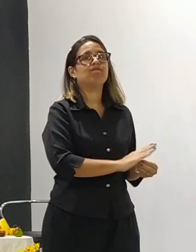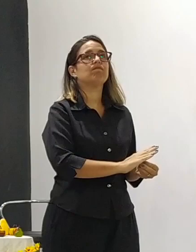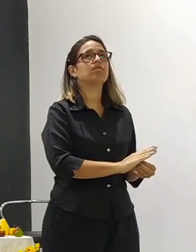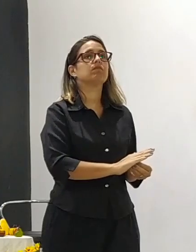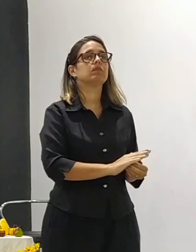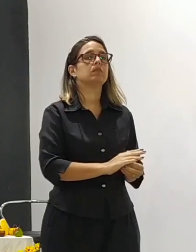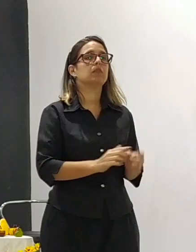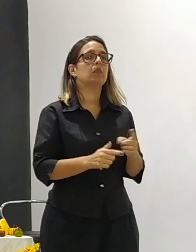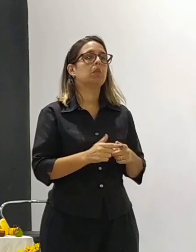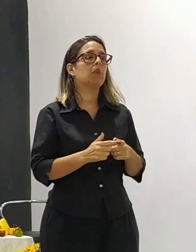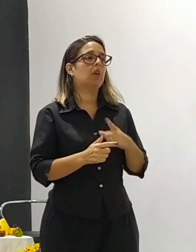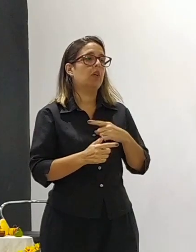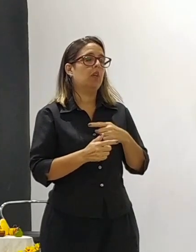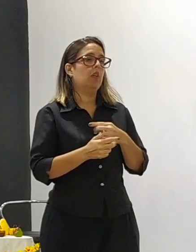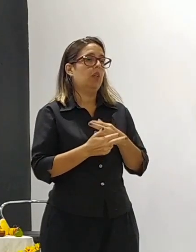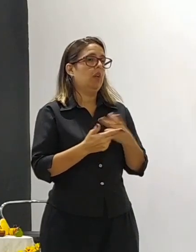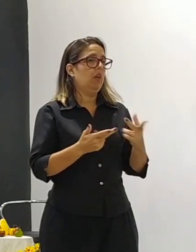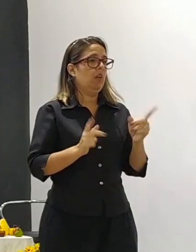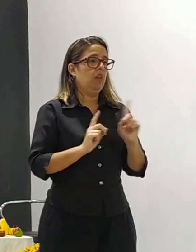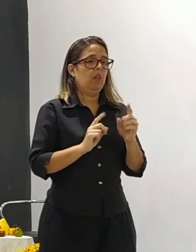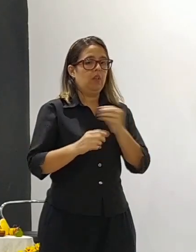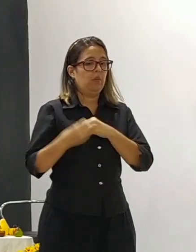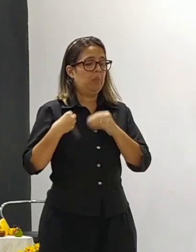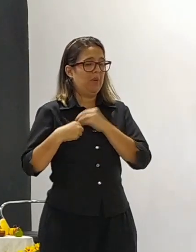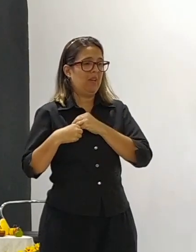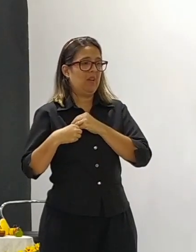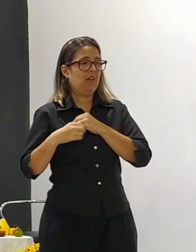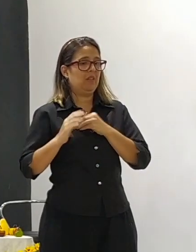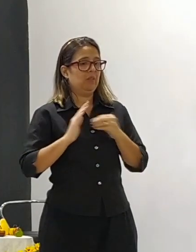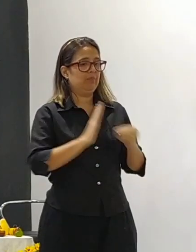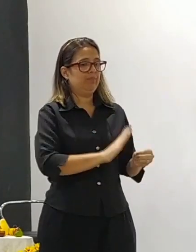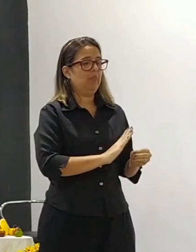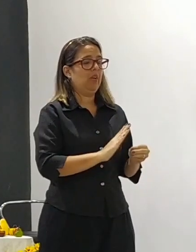Porque tem coisa que não é pecado, mas é embaraço.